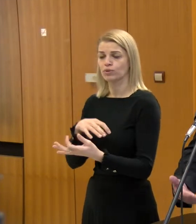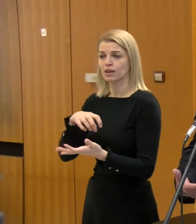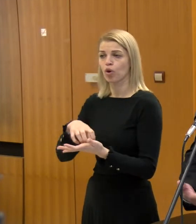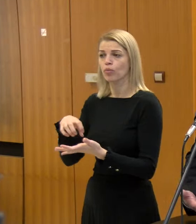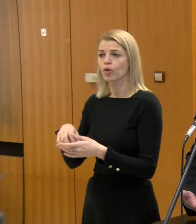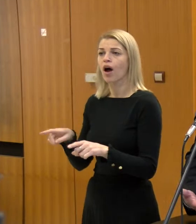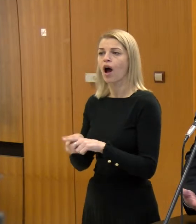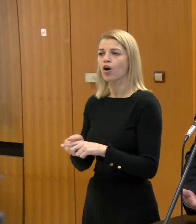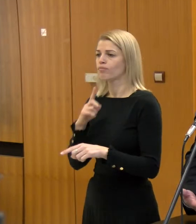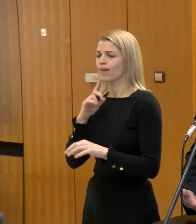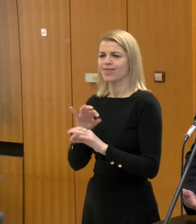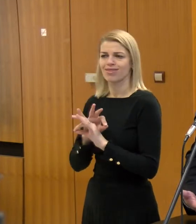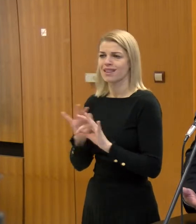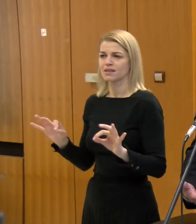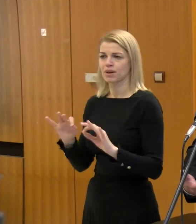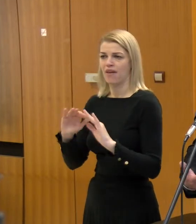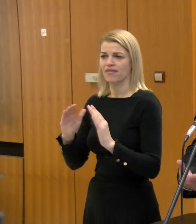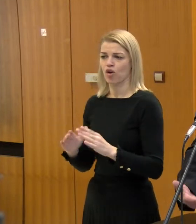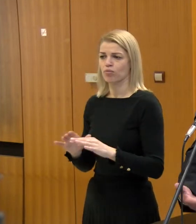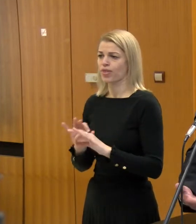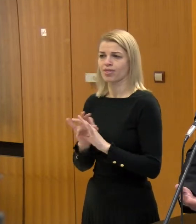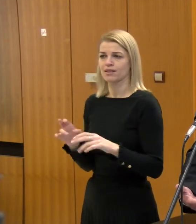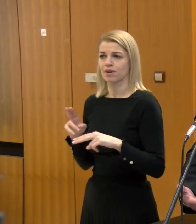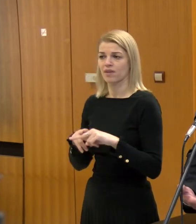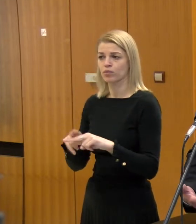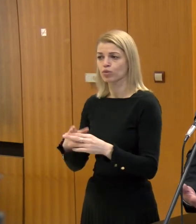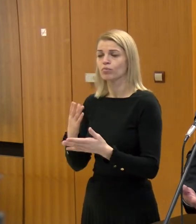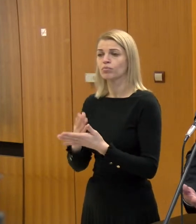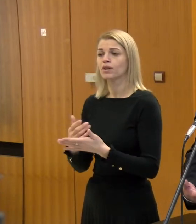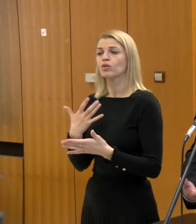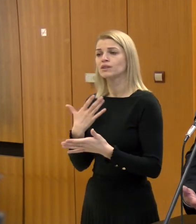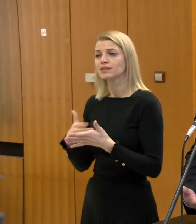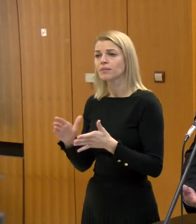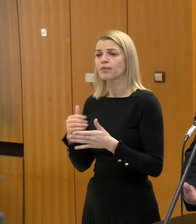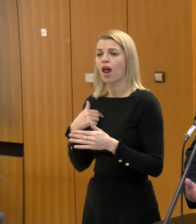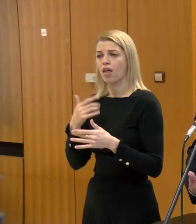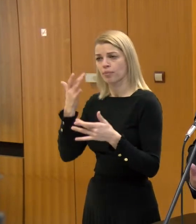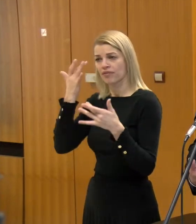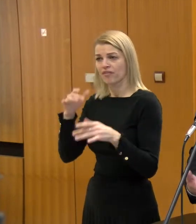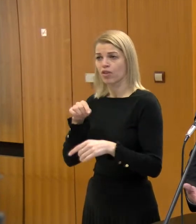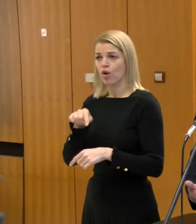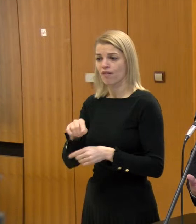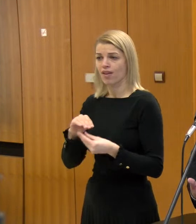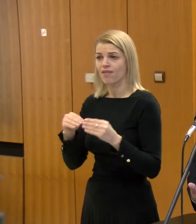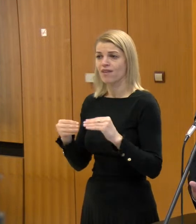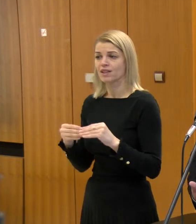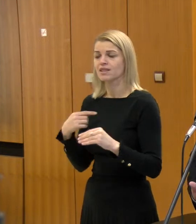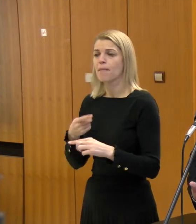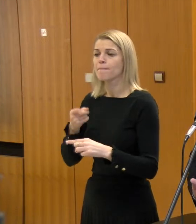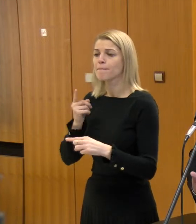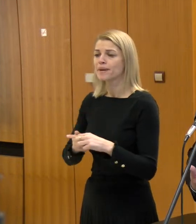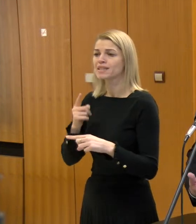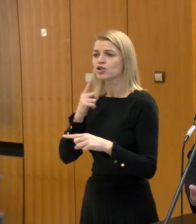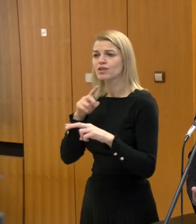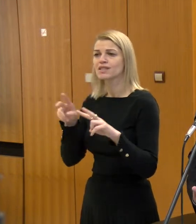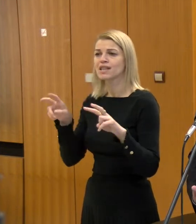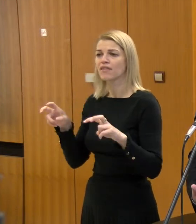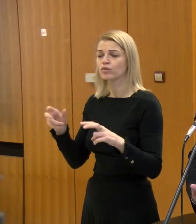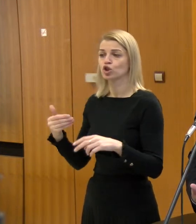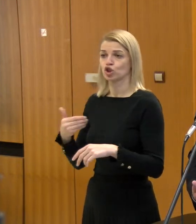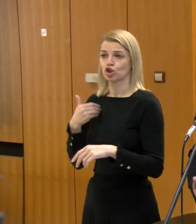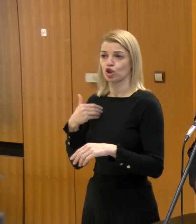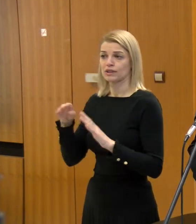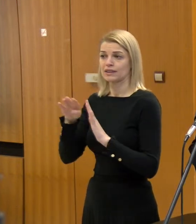ako nesprávna forma. A preto sa tej veci chcem ďalej venovať v tom, aby sme presnejšie zadefinovali možno aj v